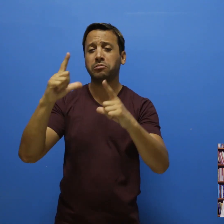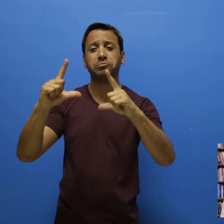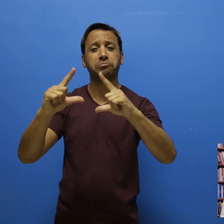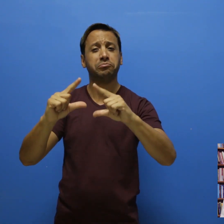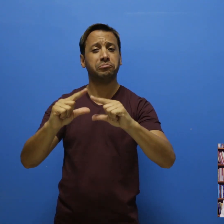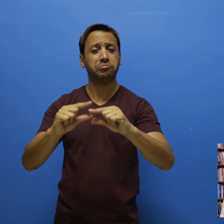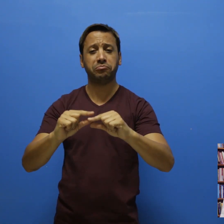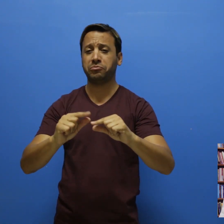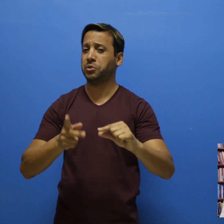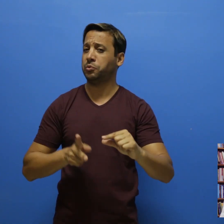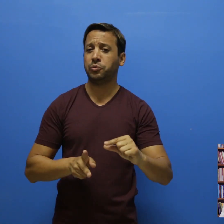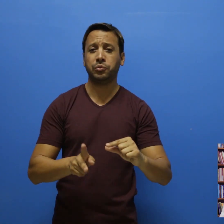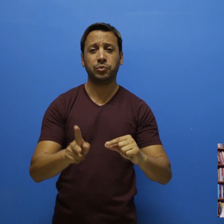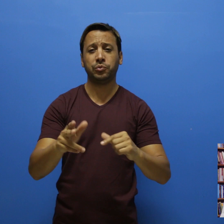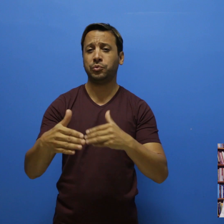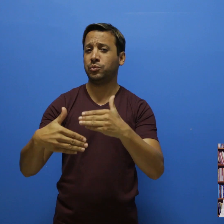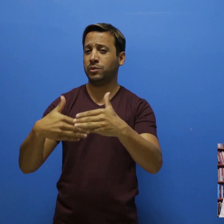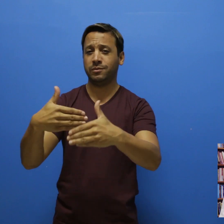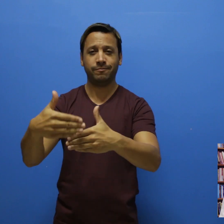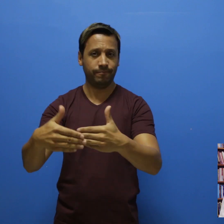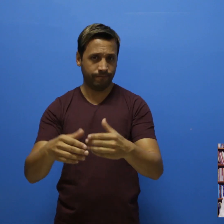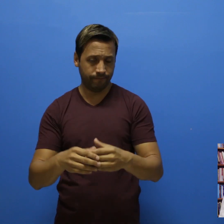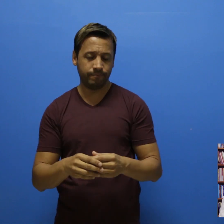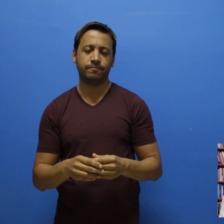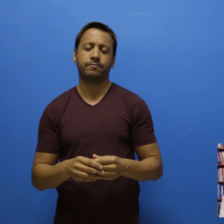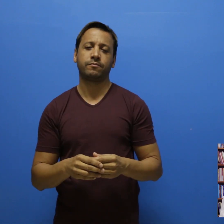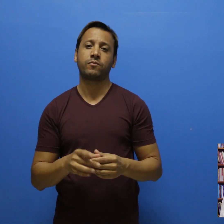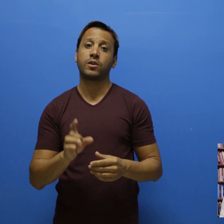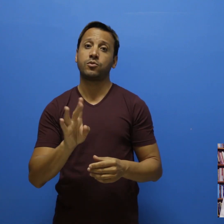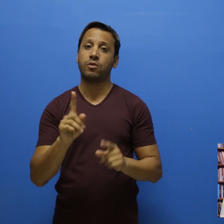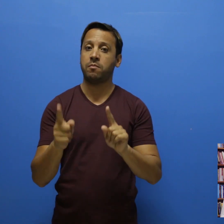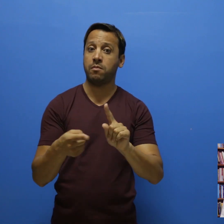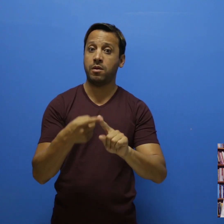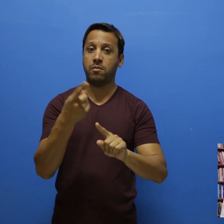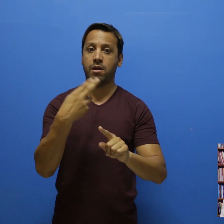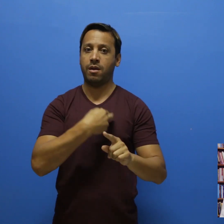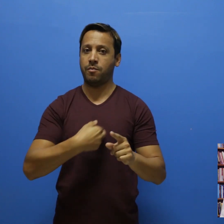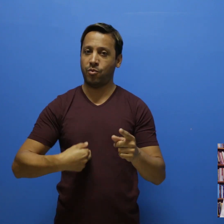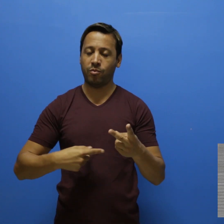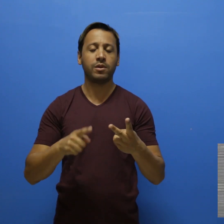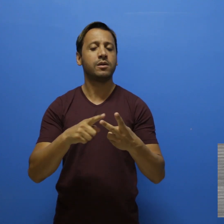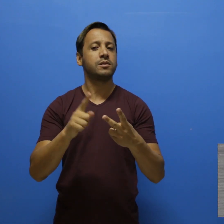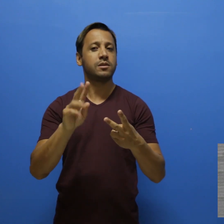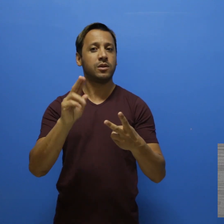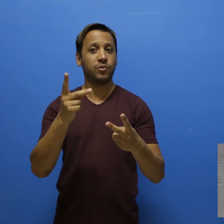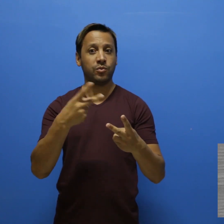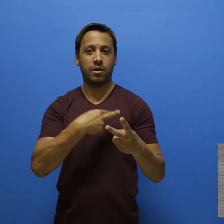desse processo. Não só na Primeira República, mas na Segunda República e até hoje,